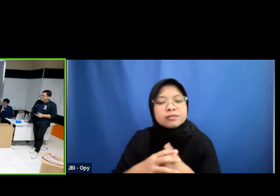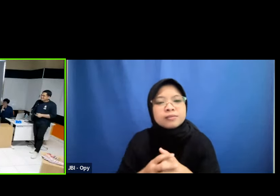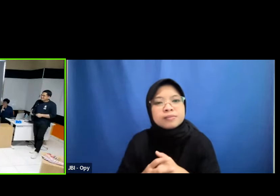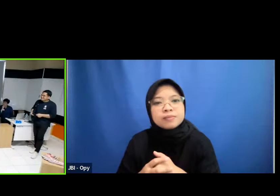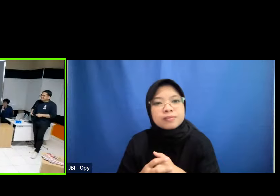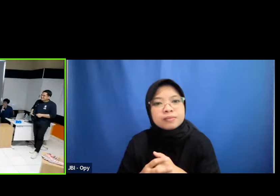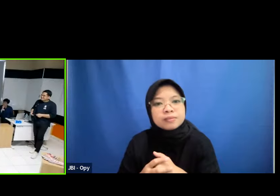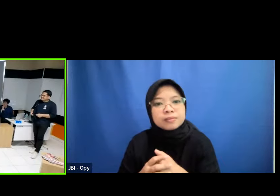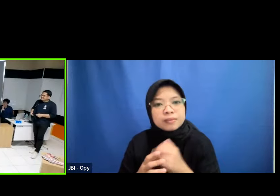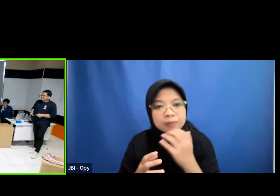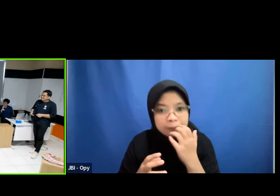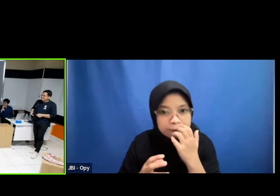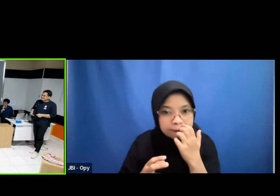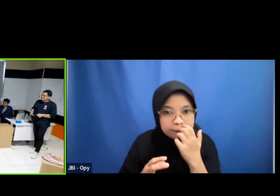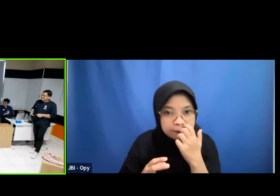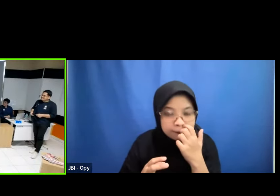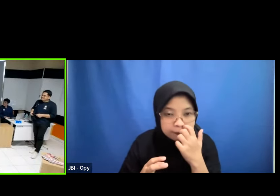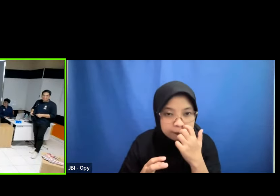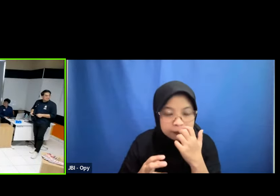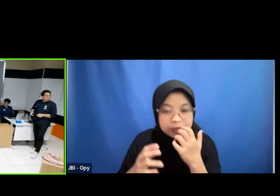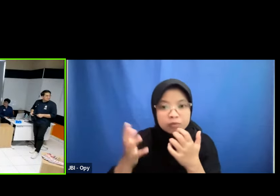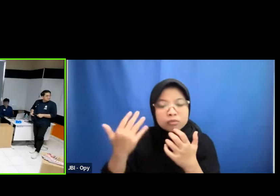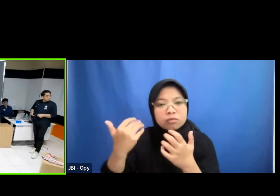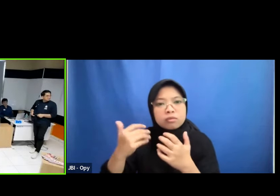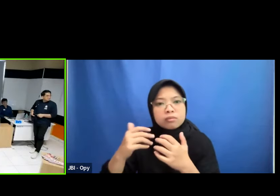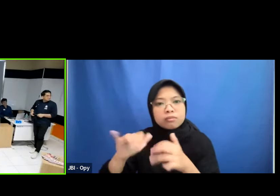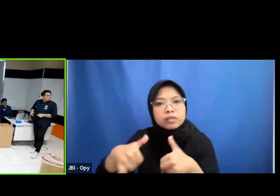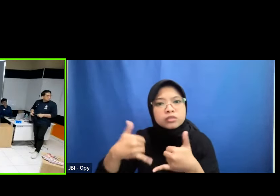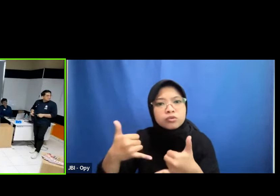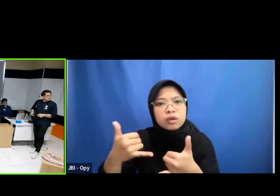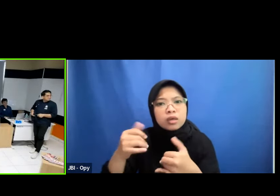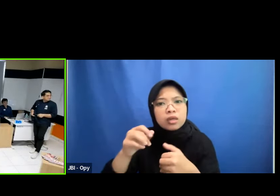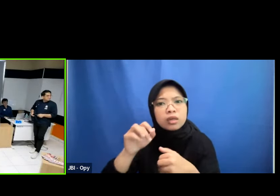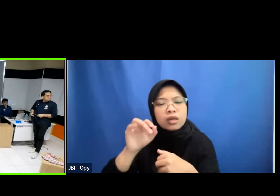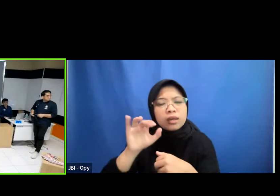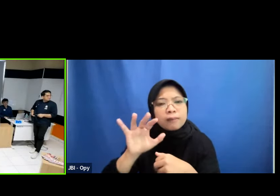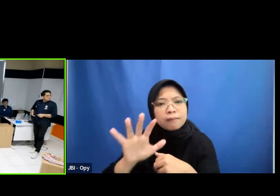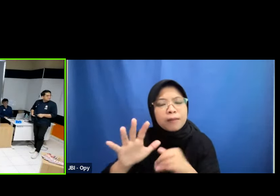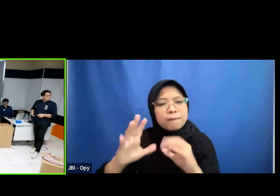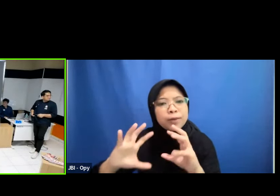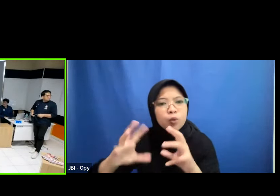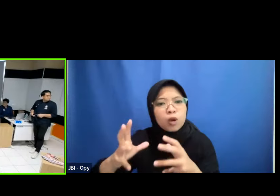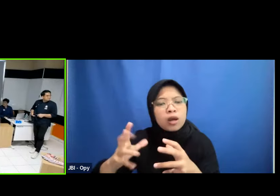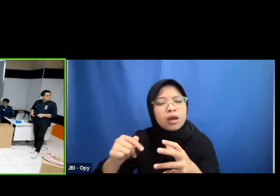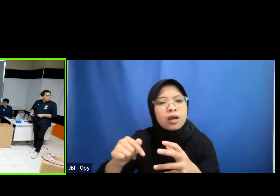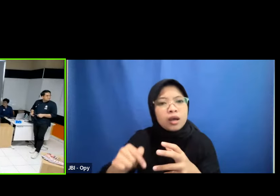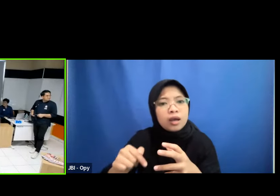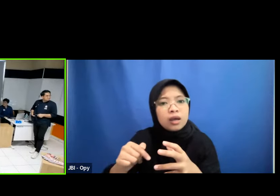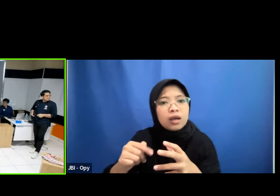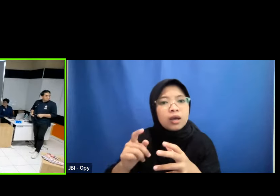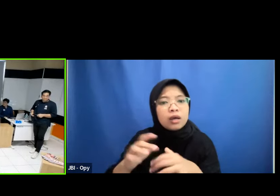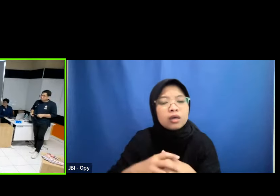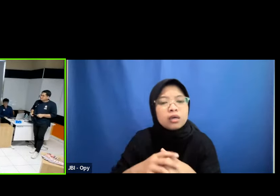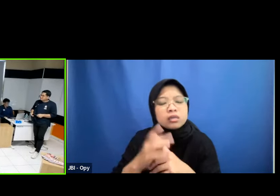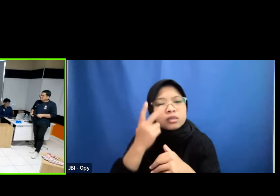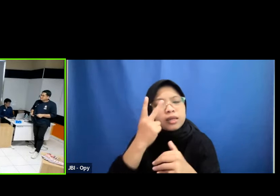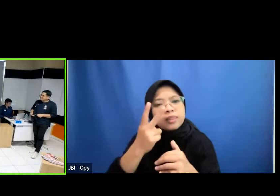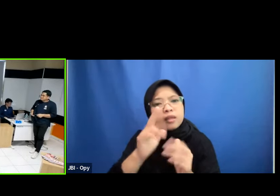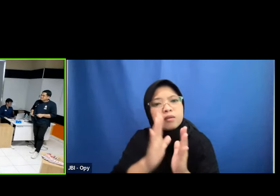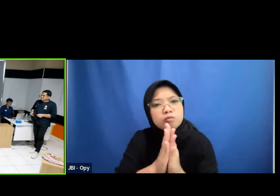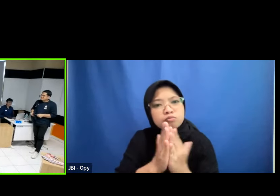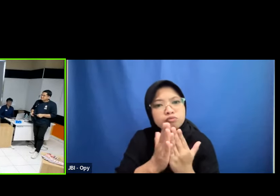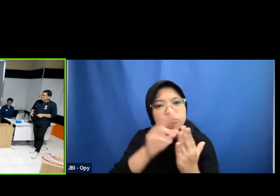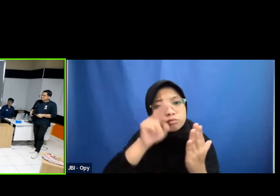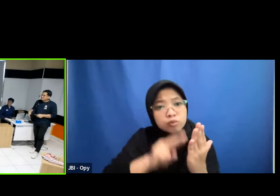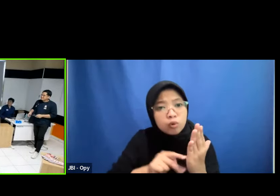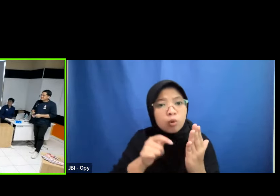2014 about beasiswa 5 benua nah from that I got your Signature in my book and that day